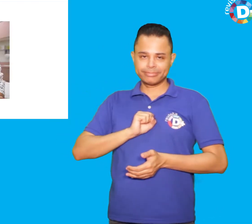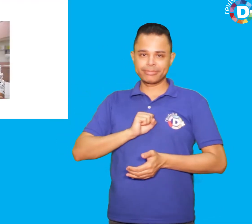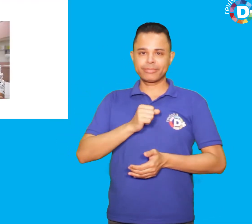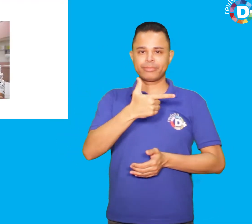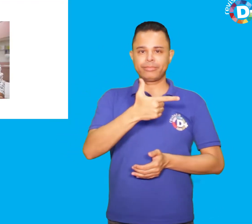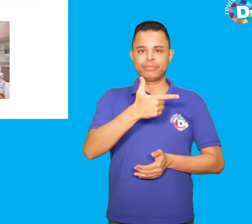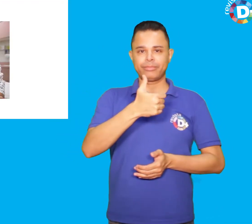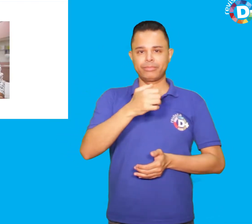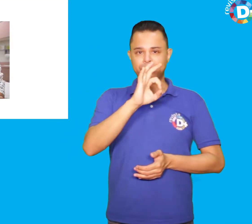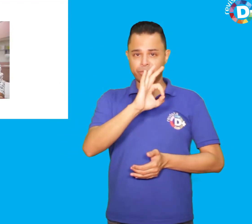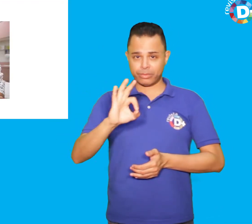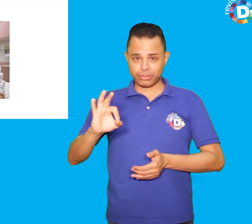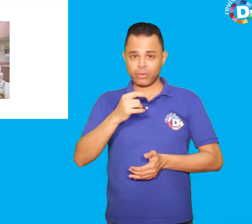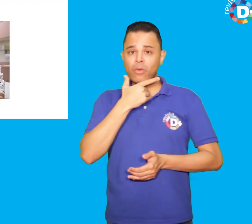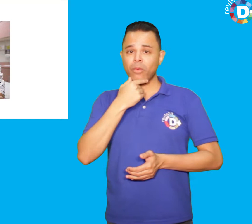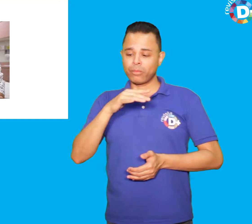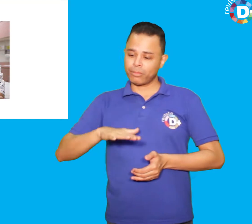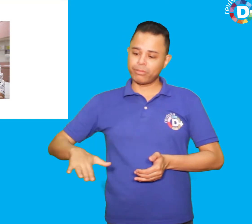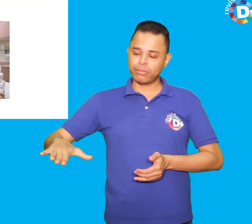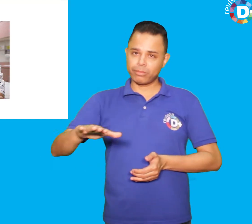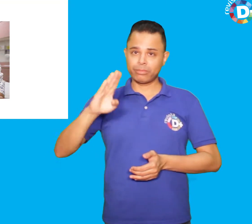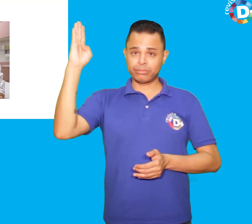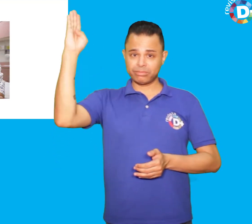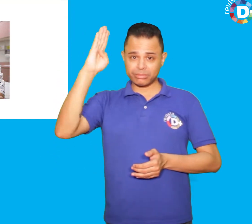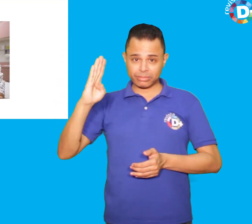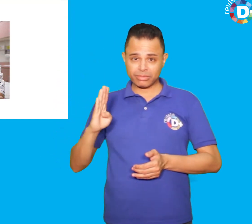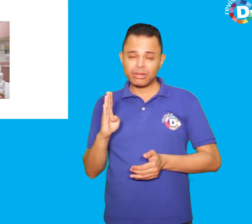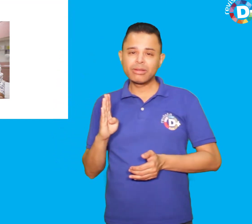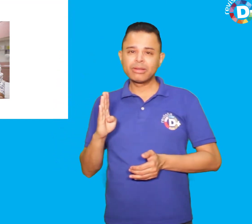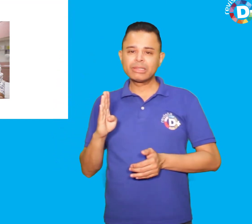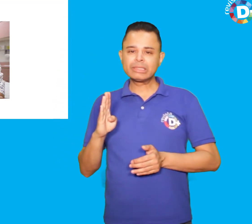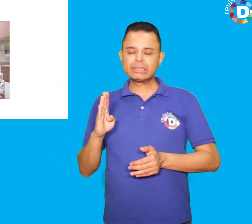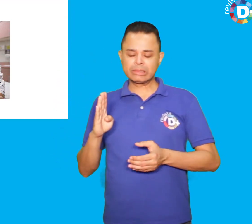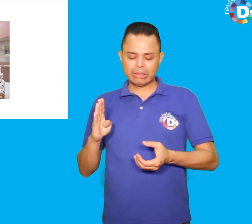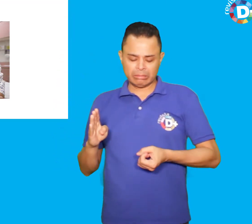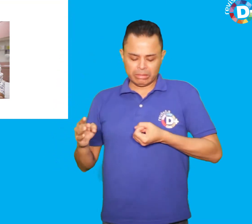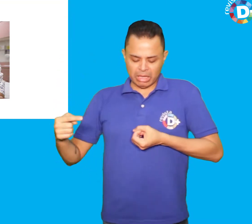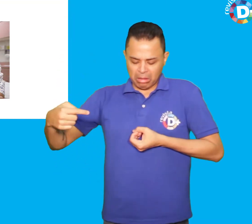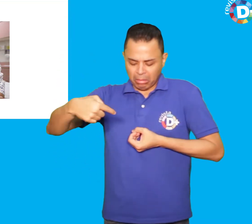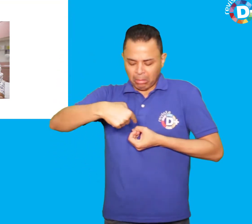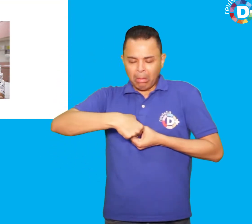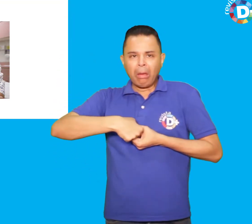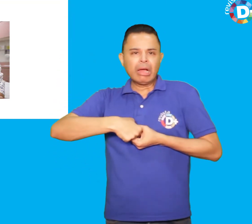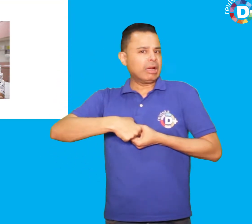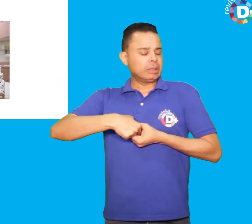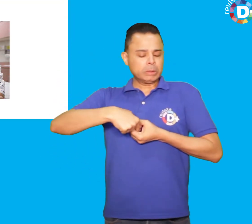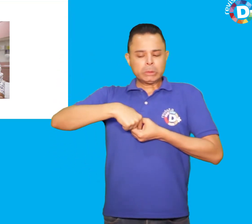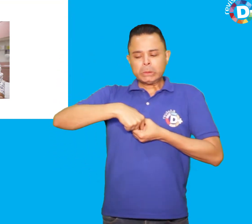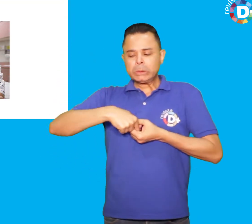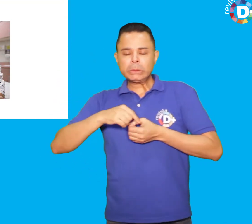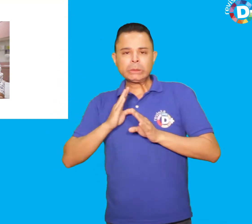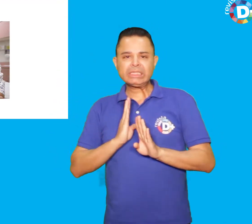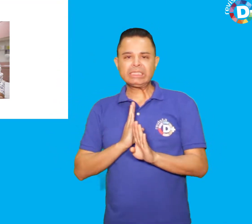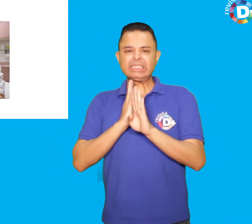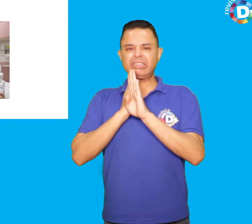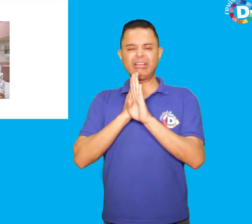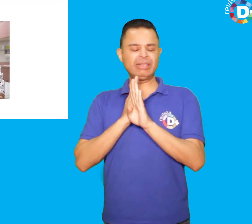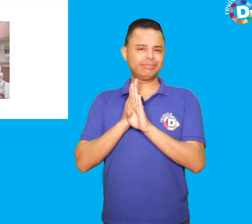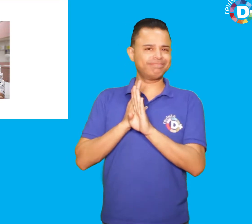21% dos homens brasileiros afirmam que o exame de toque retal, feito para detectar o câncer de